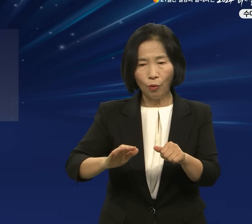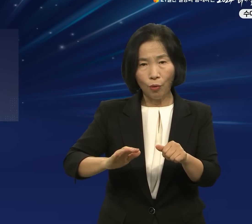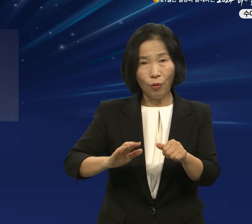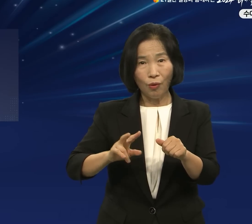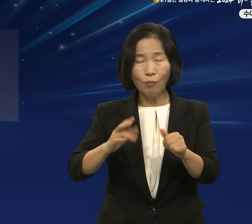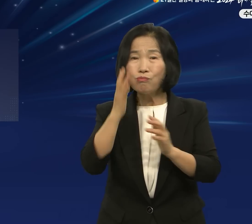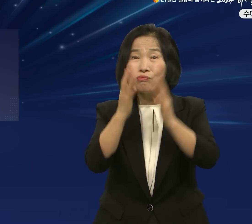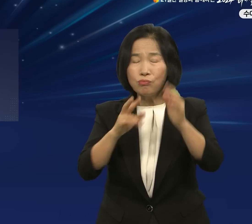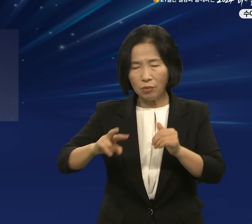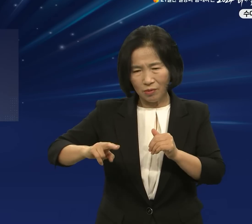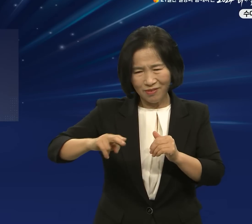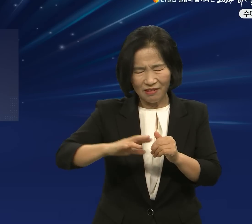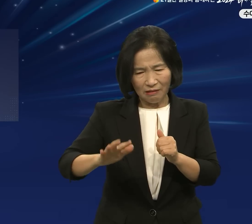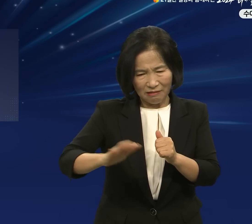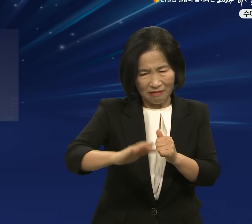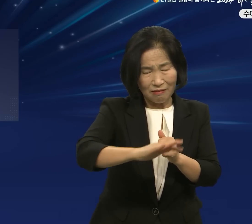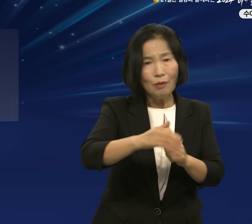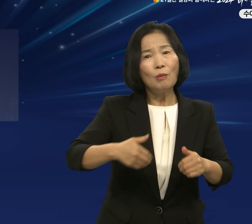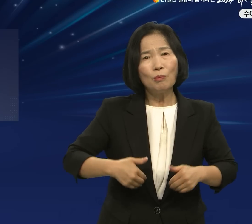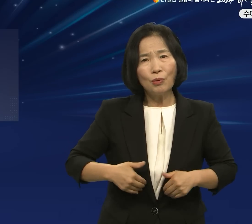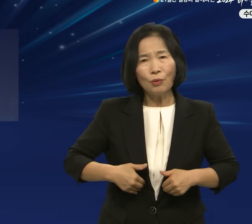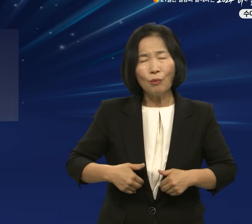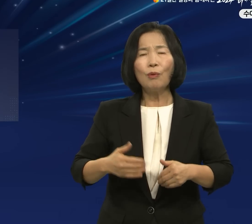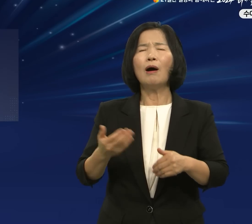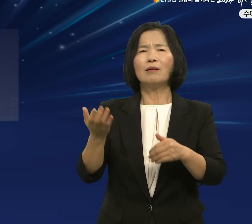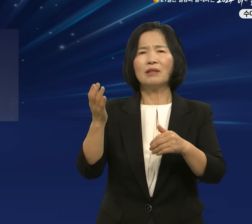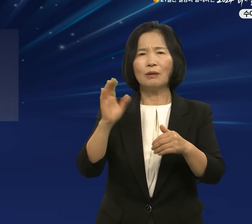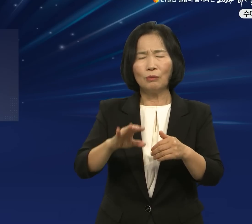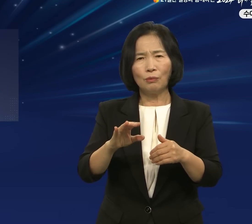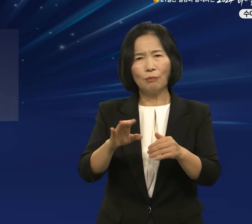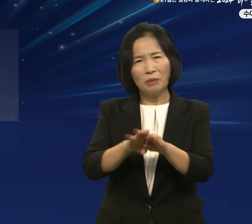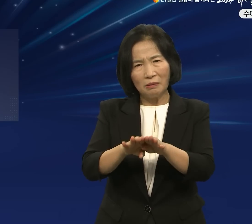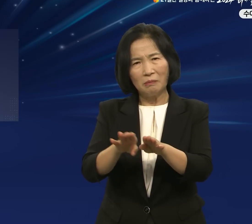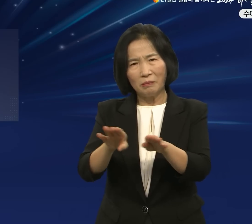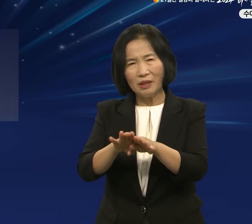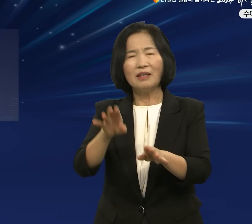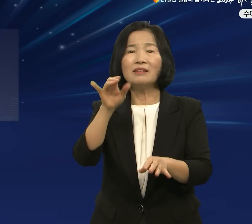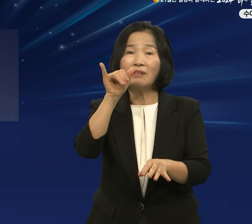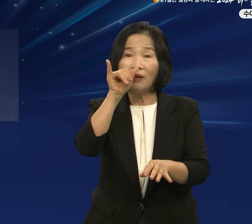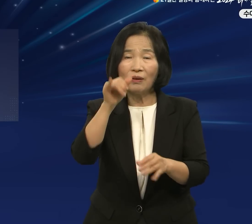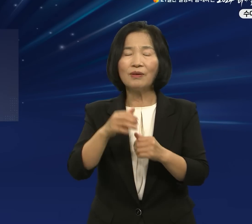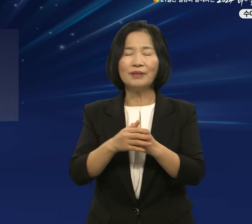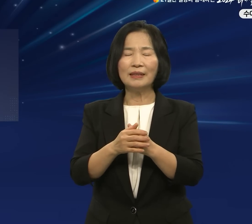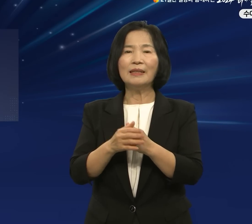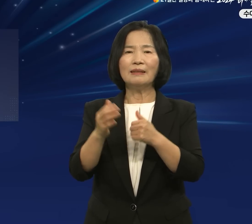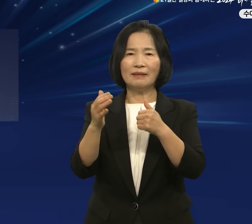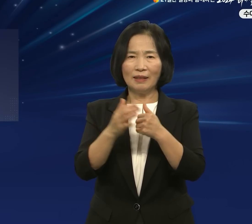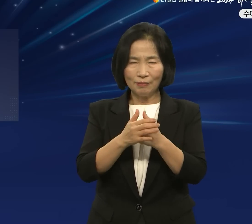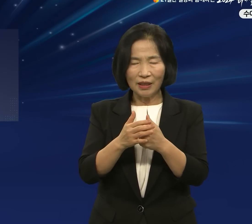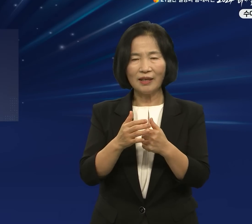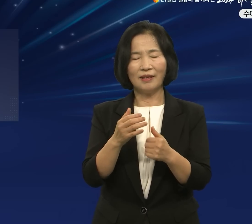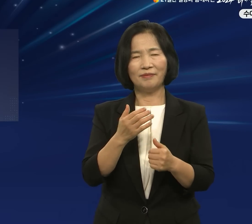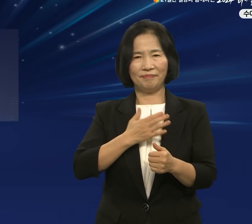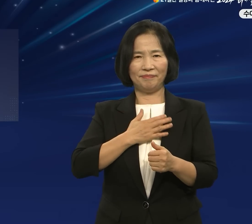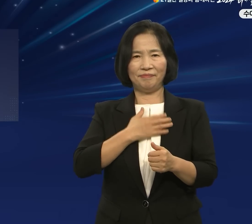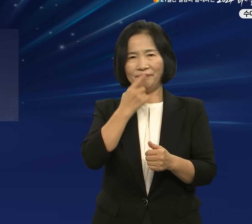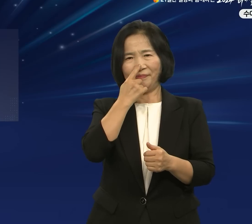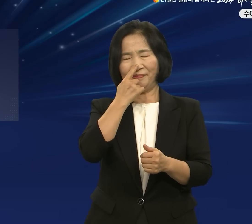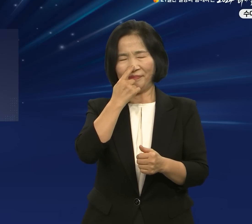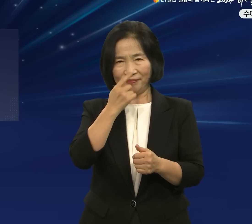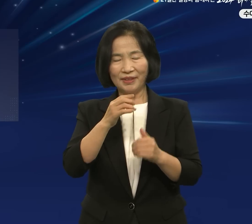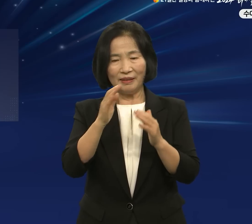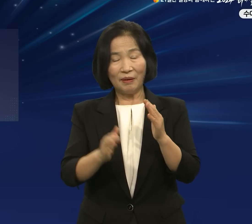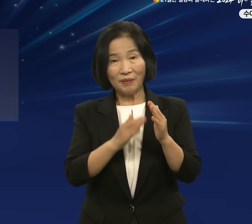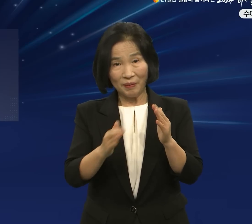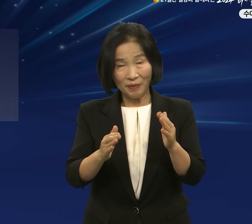만만치가 않습니다. 그래서 집사님, 제가 성도들하고 같이